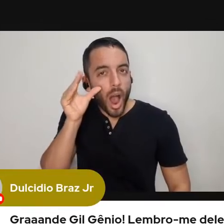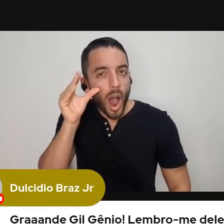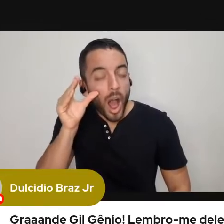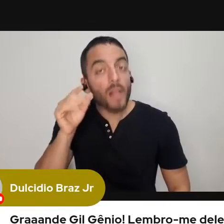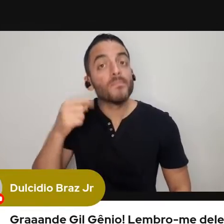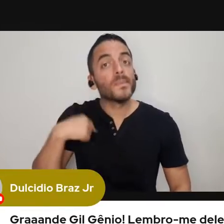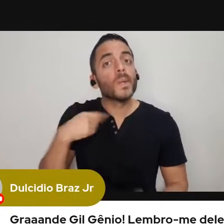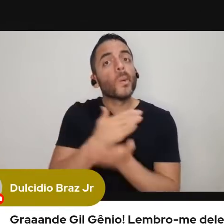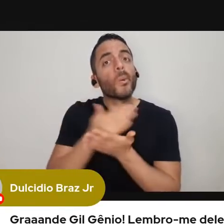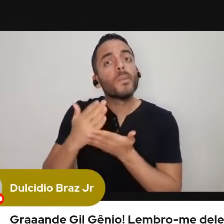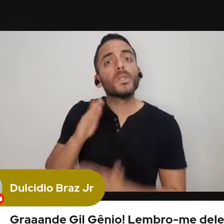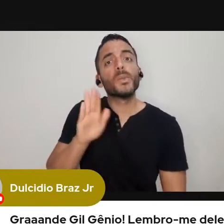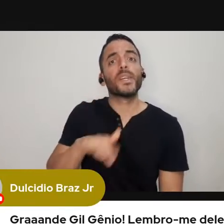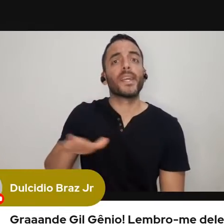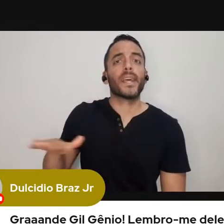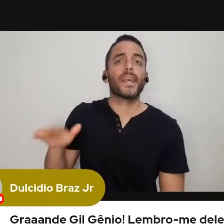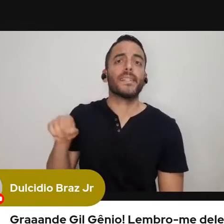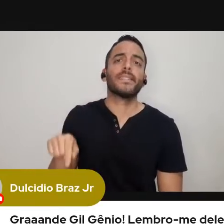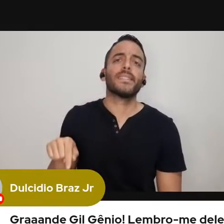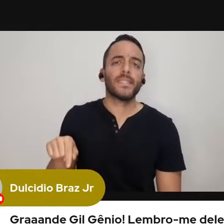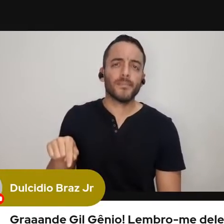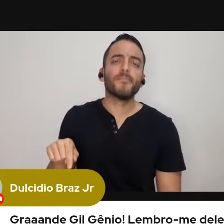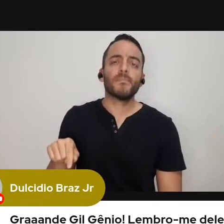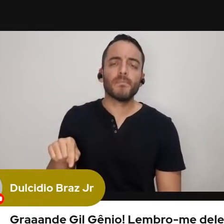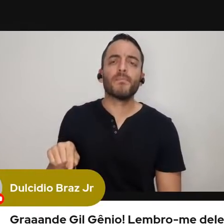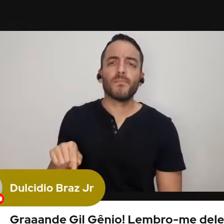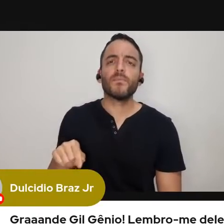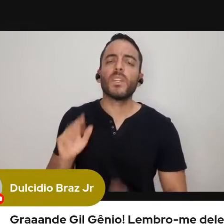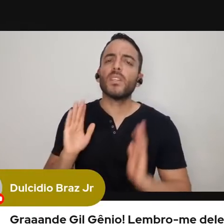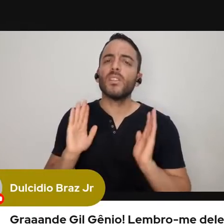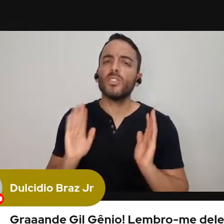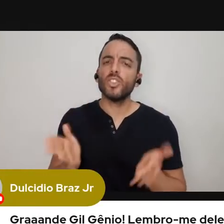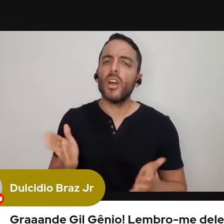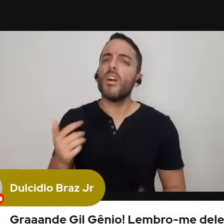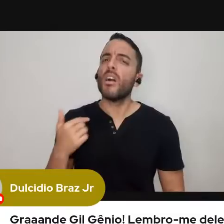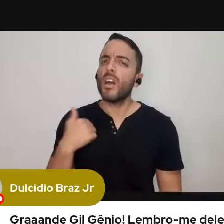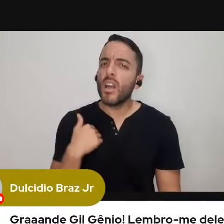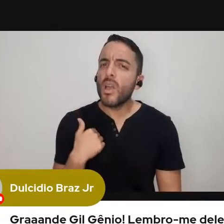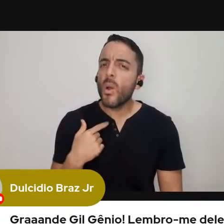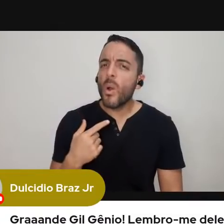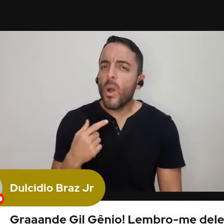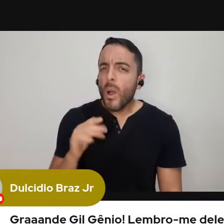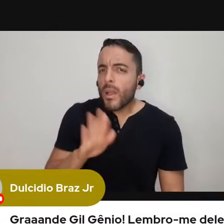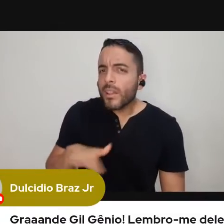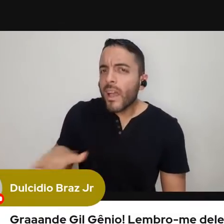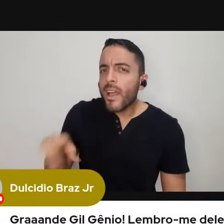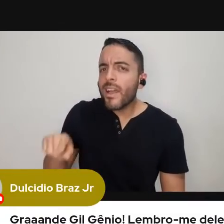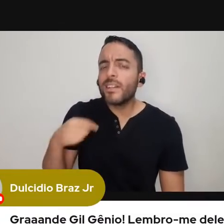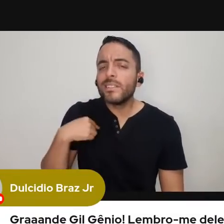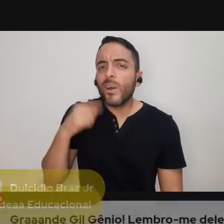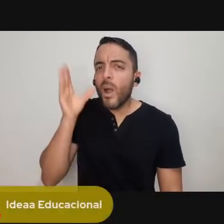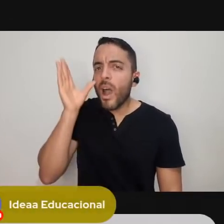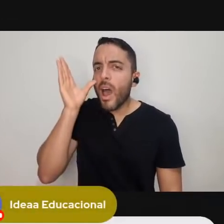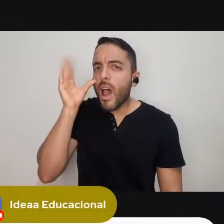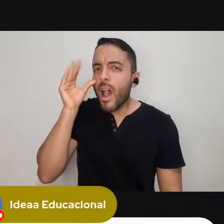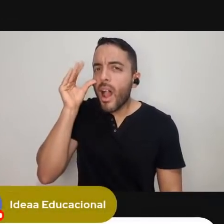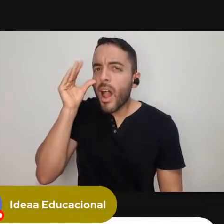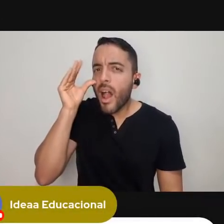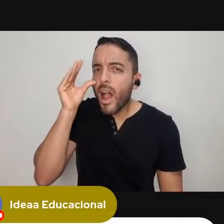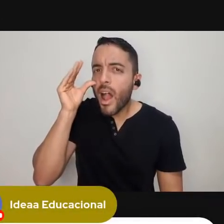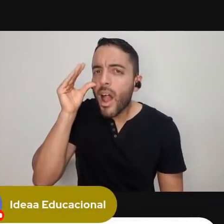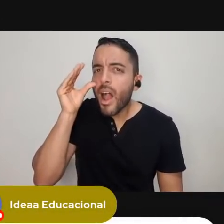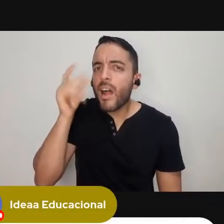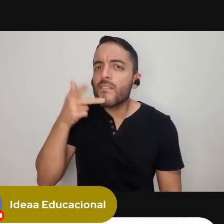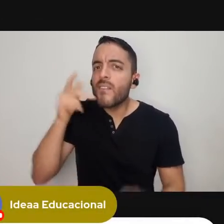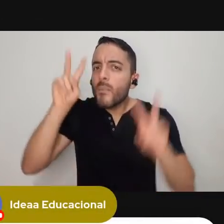Desde muito cedo, eu me tornei um curioso em relação a todas essas coisas